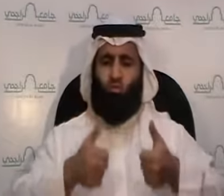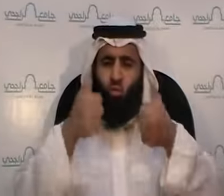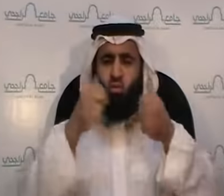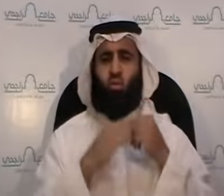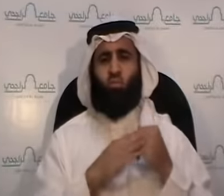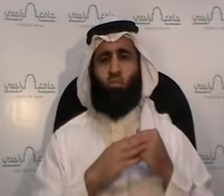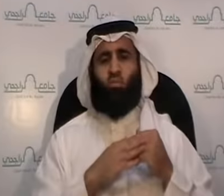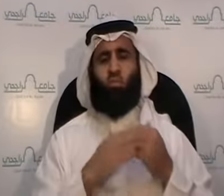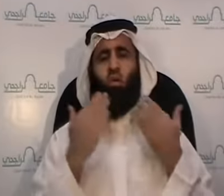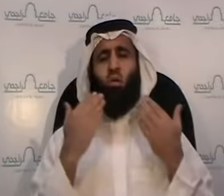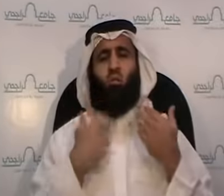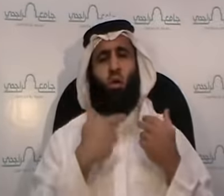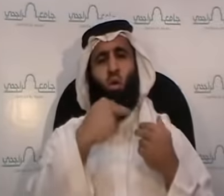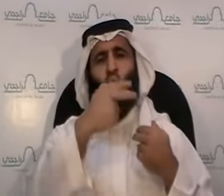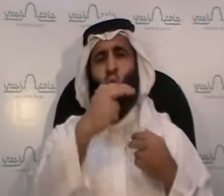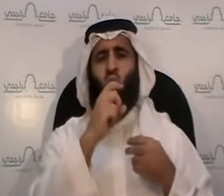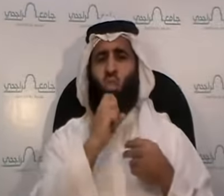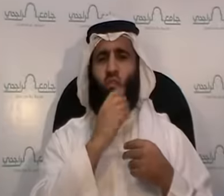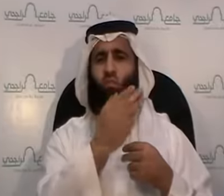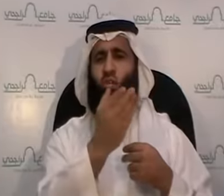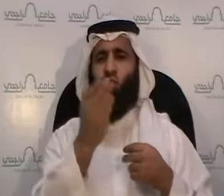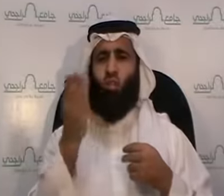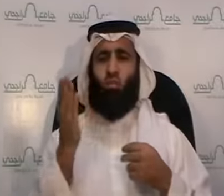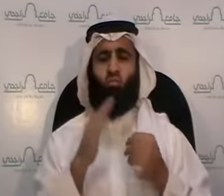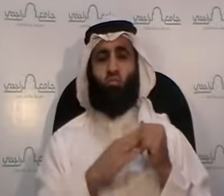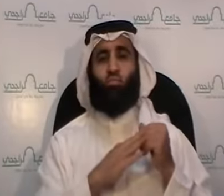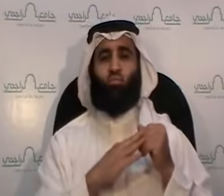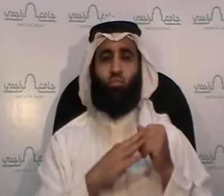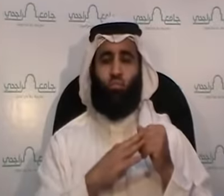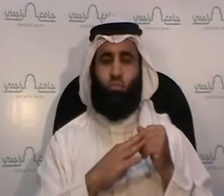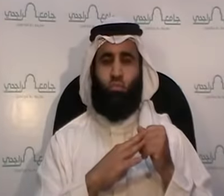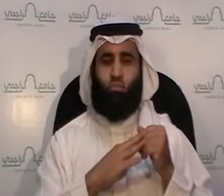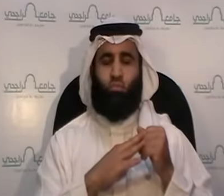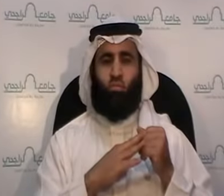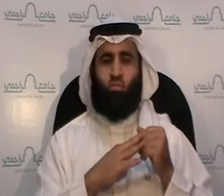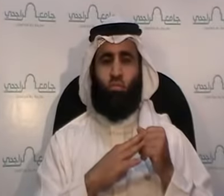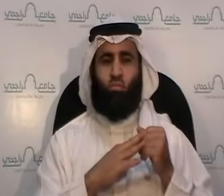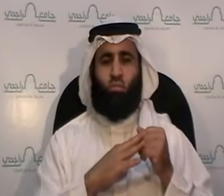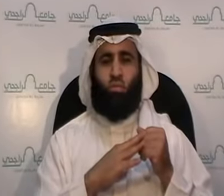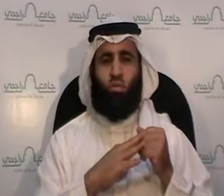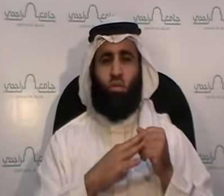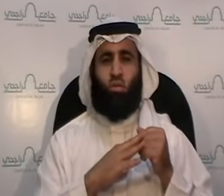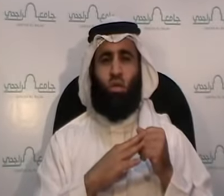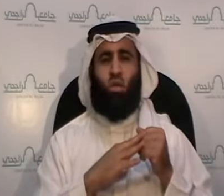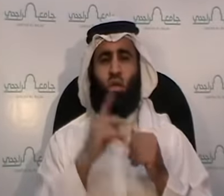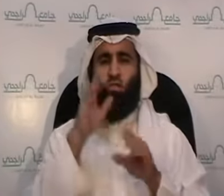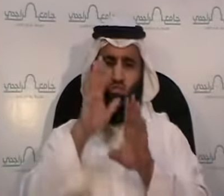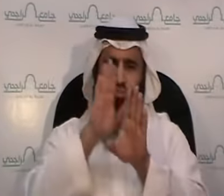كل إخواننا المستضعفين في مشارق الأرض ومغاربها، اللهم كن لهم ناصرا